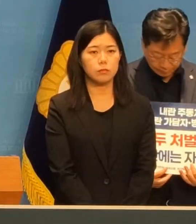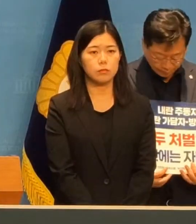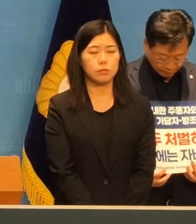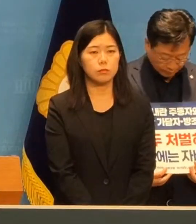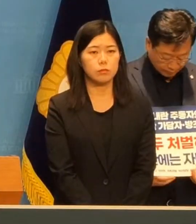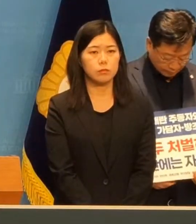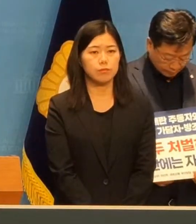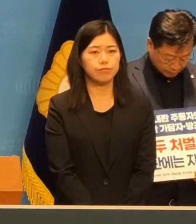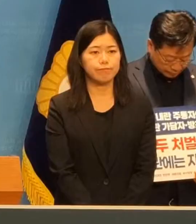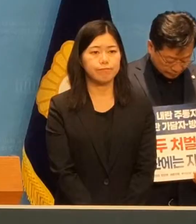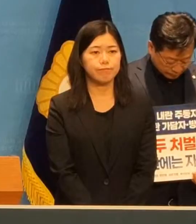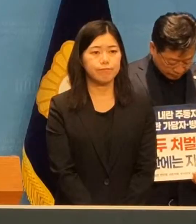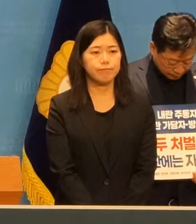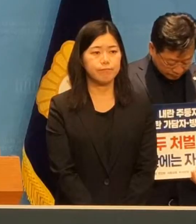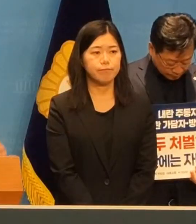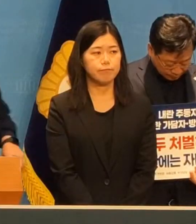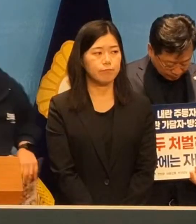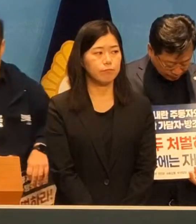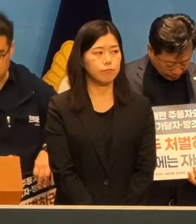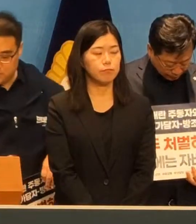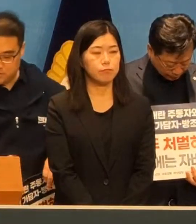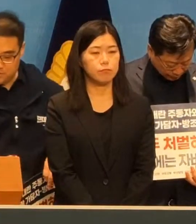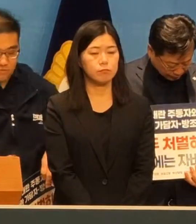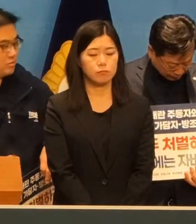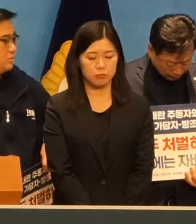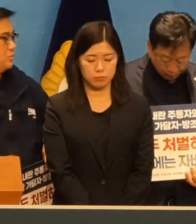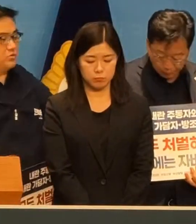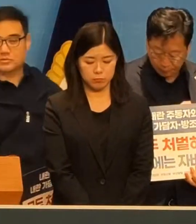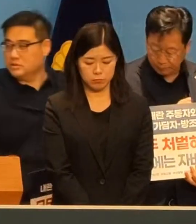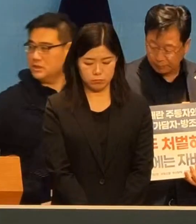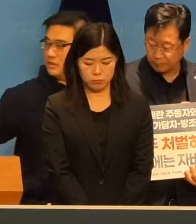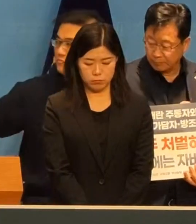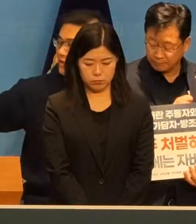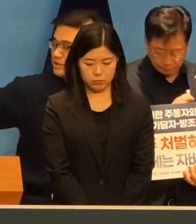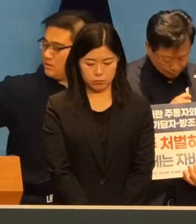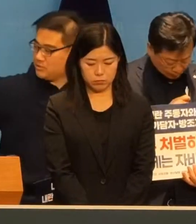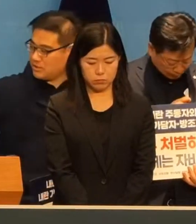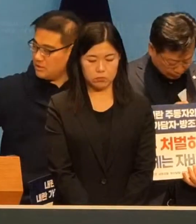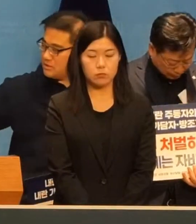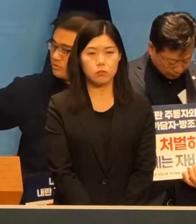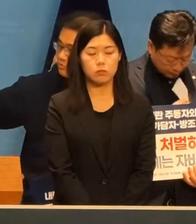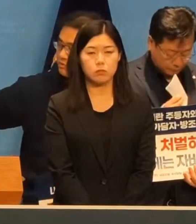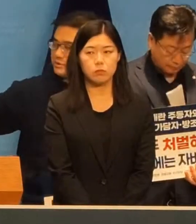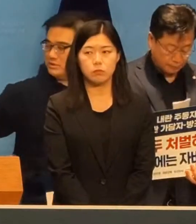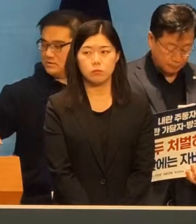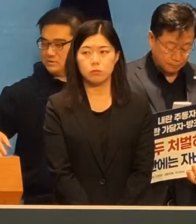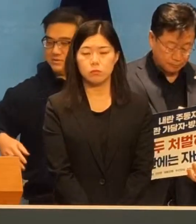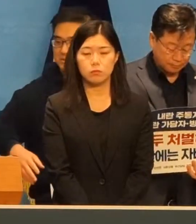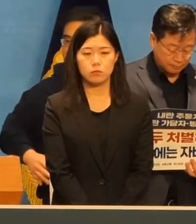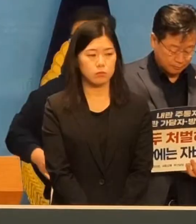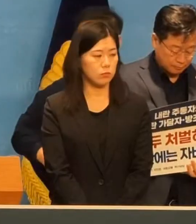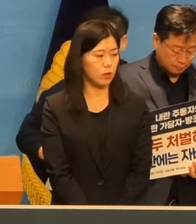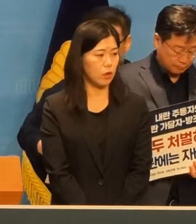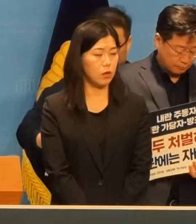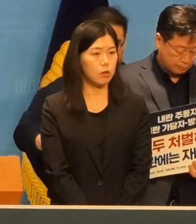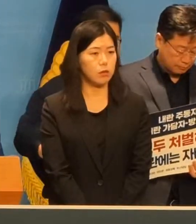명민 이쪽. 그리고 이세미, 이준영, 이미수. 이미수님. 자, 잠깐 살짝 왼쪽 이쪽으로 시프트.